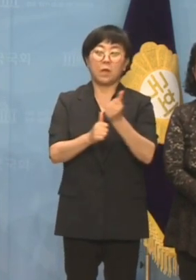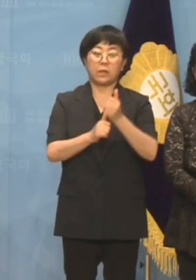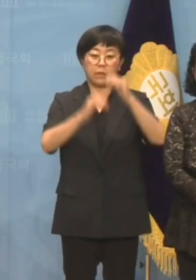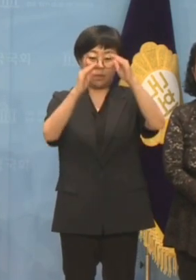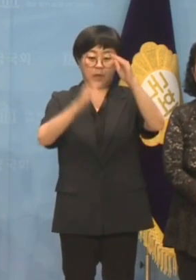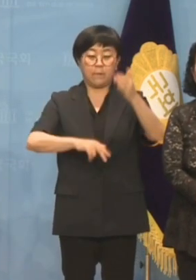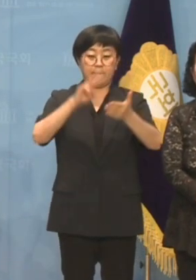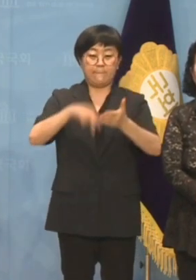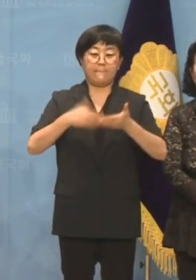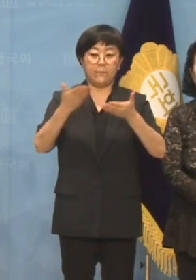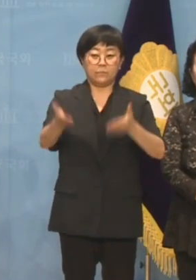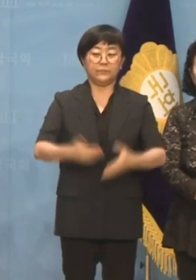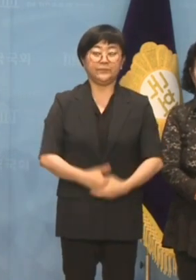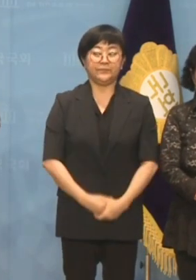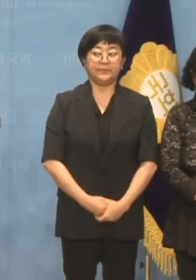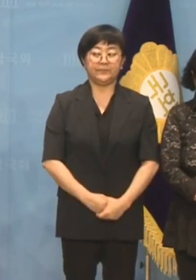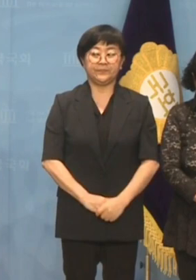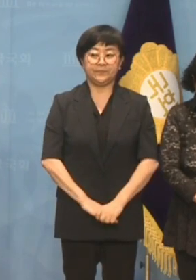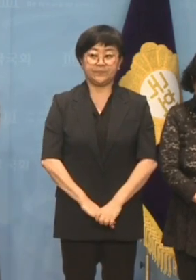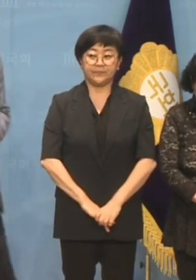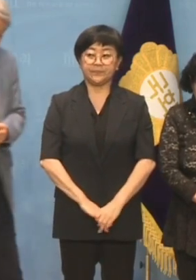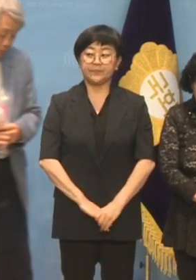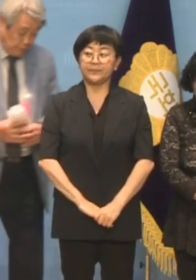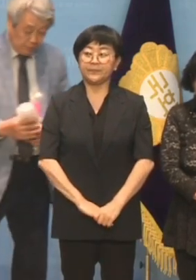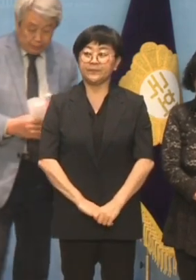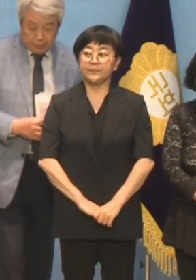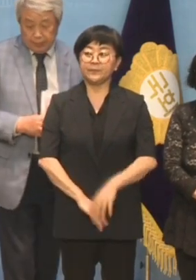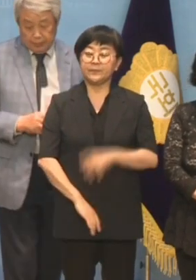기자회견을 낭독하도록 하겠습니다.